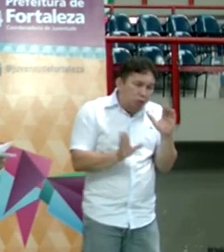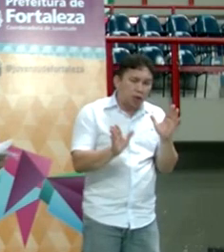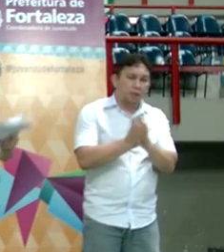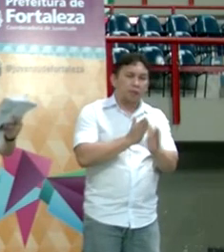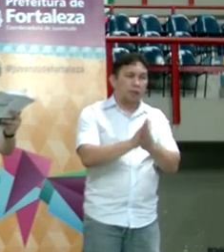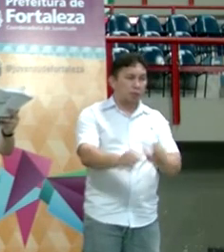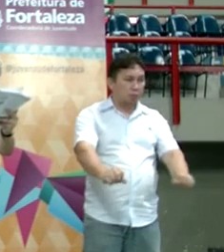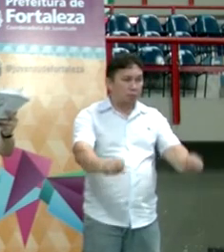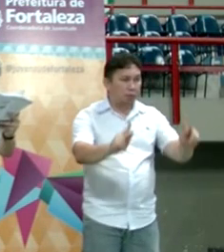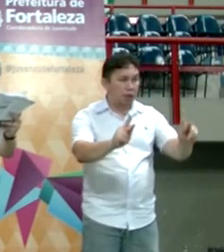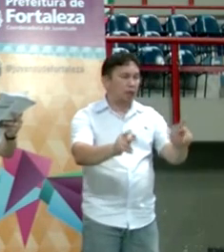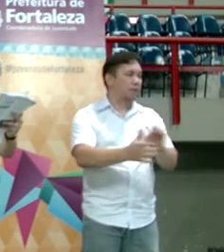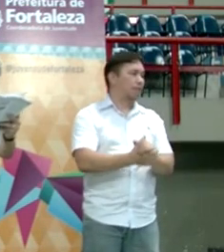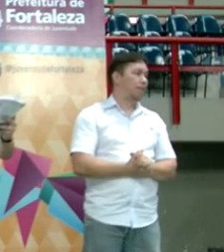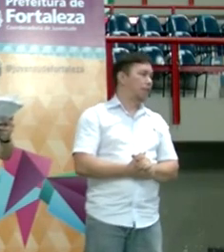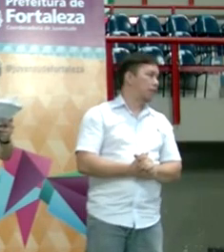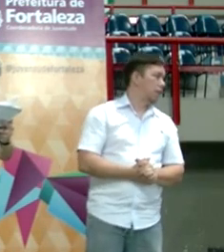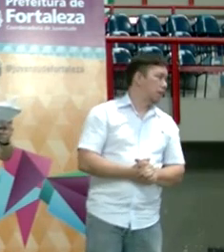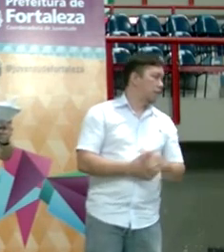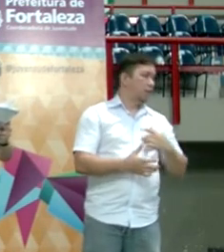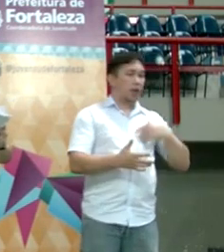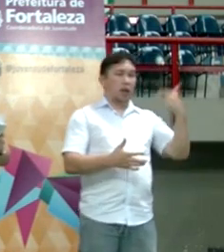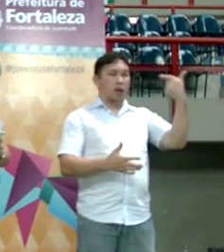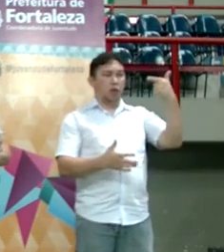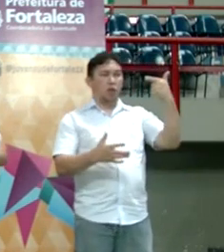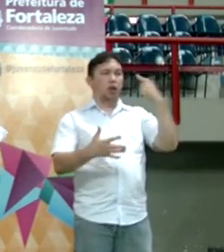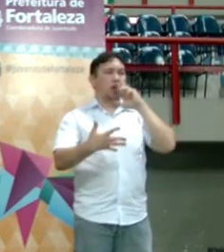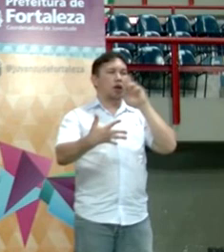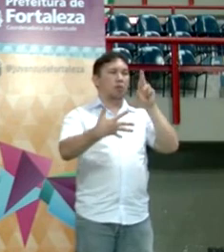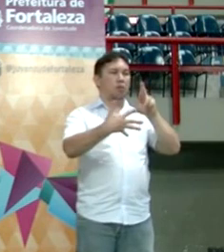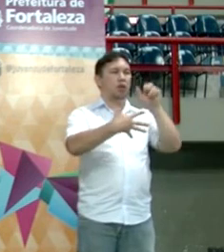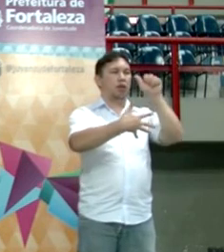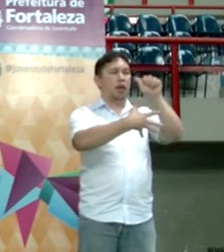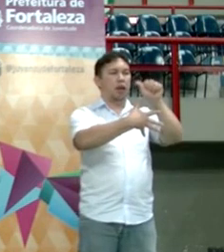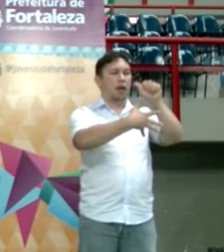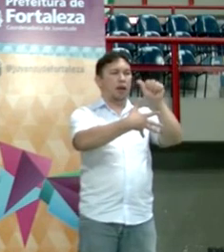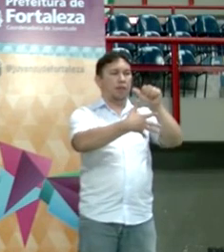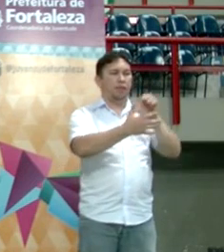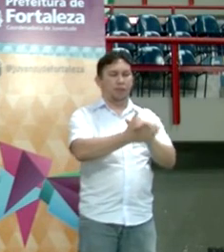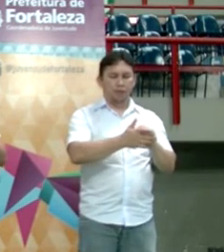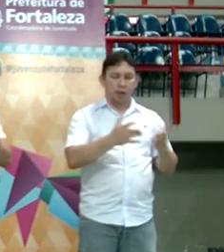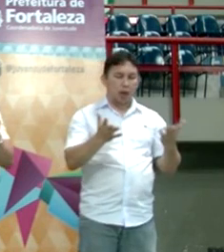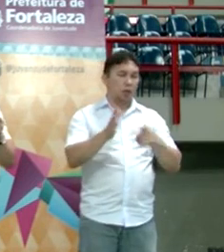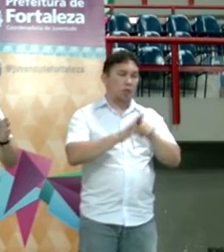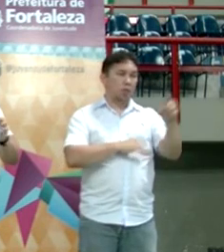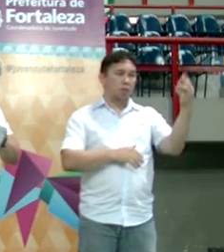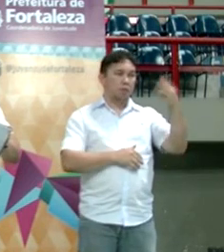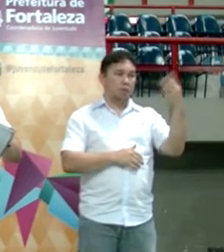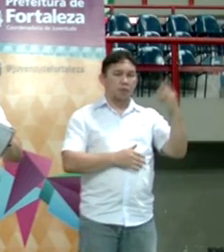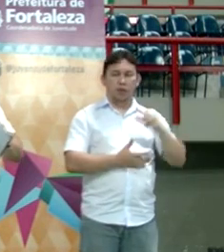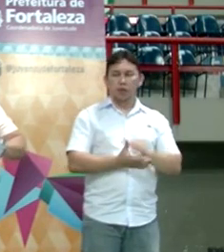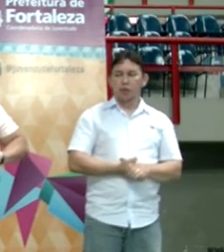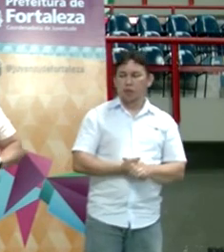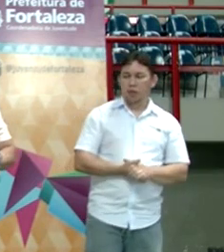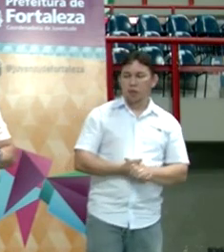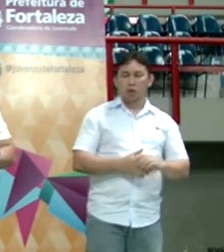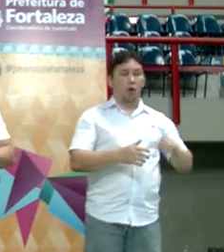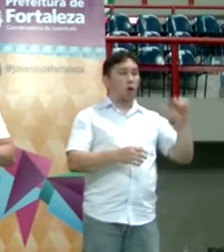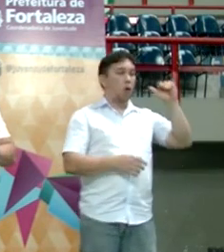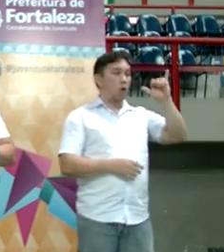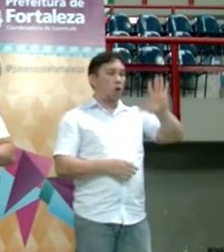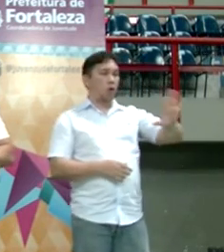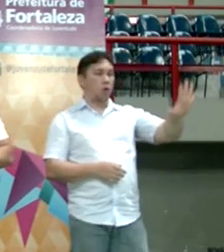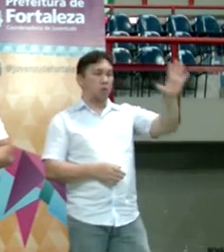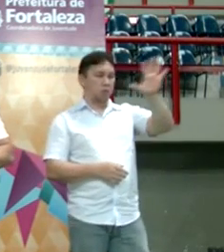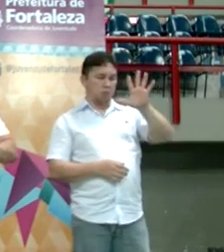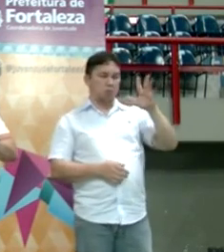certo? Beleza? Então, segunda item A. Vamos lá, para a terceira. Olha a nossa imagenzinha.